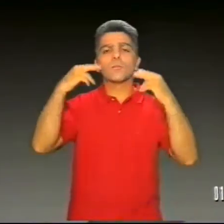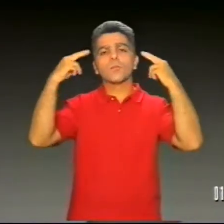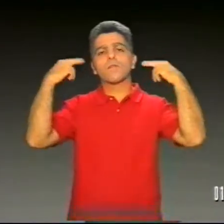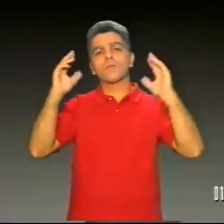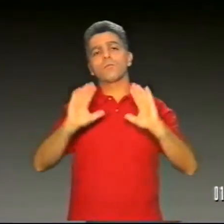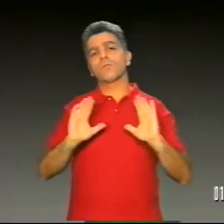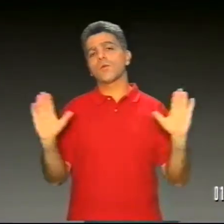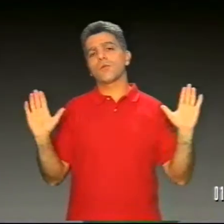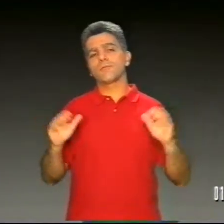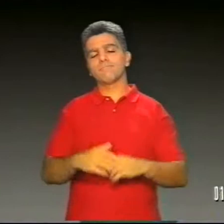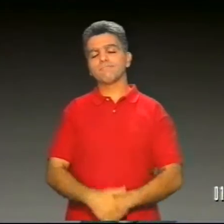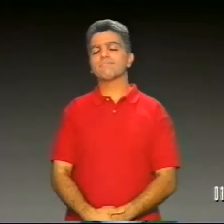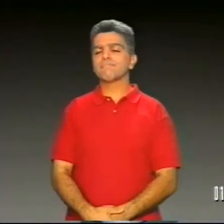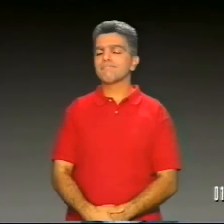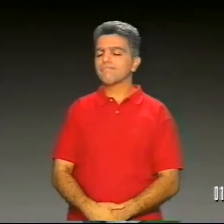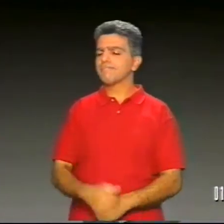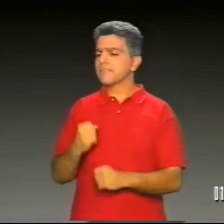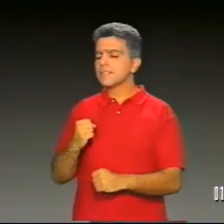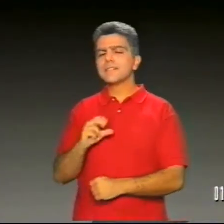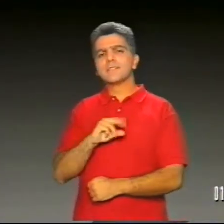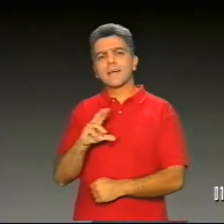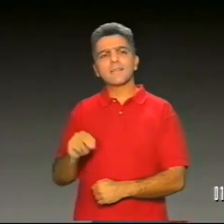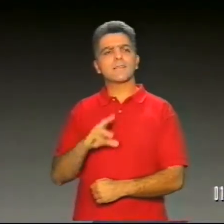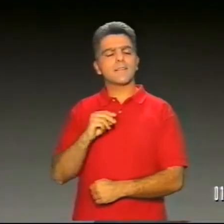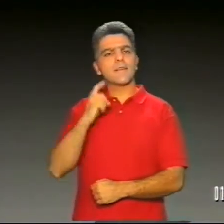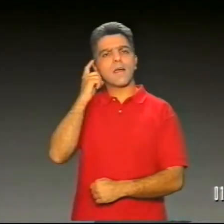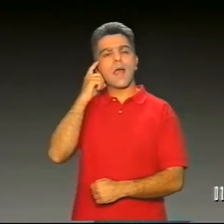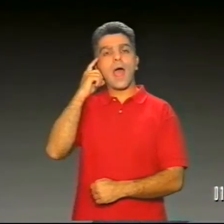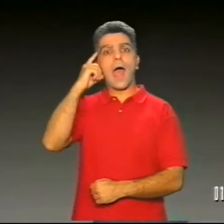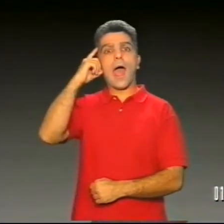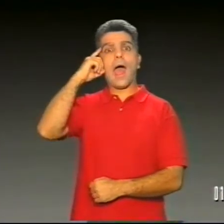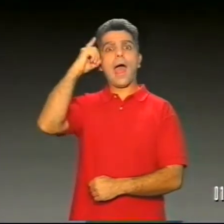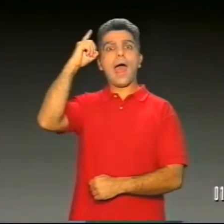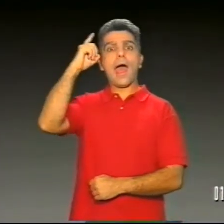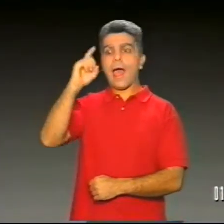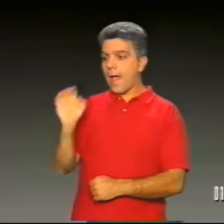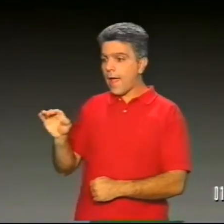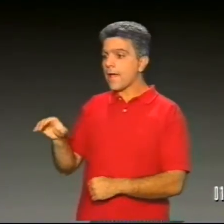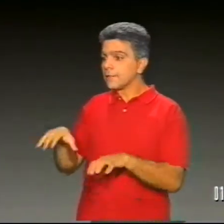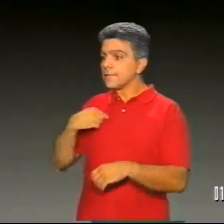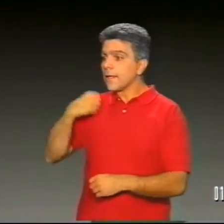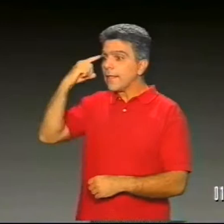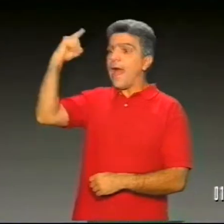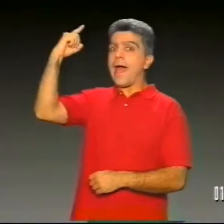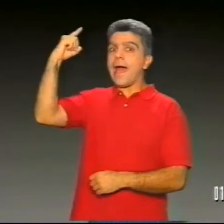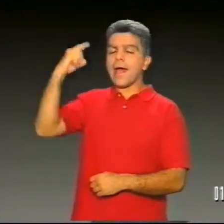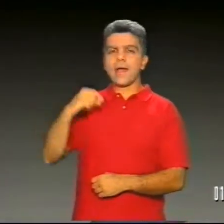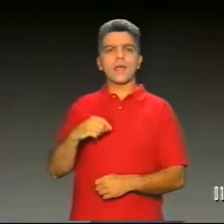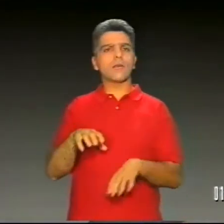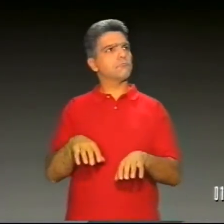σκύλος. Εσύ είσαι Βοσκός. Πρέπει να προσέχεις και να προστατεύεις τα πρόβατά σου. Δεν έχεις καμιά άλλη δουλειά να κάνεις. Ο Βοσκός όμως κάποια στιγμή